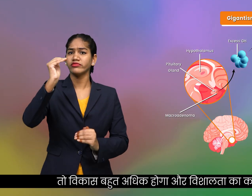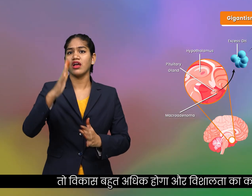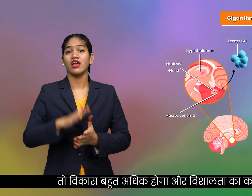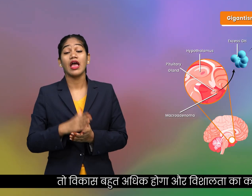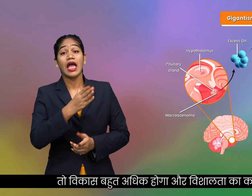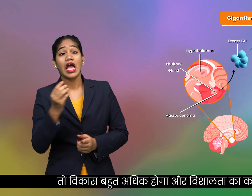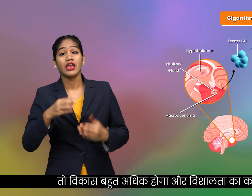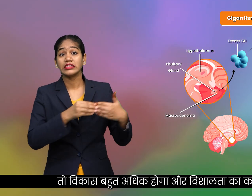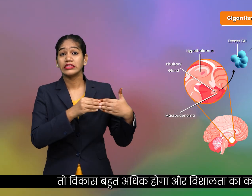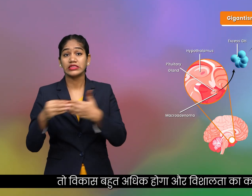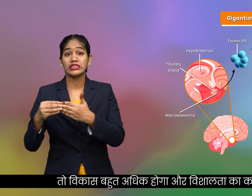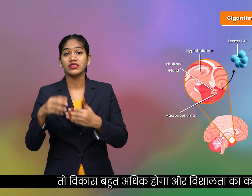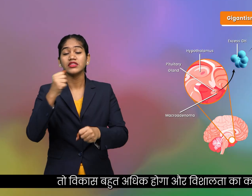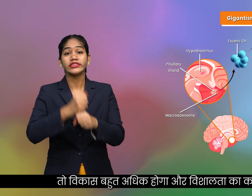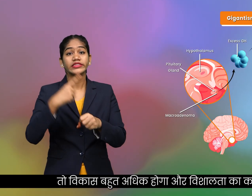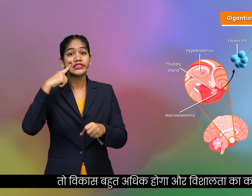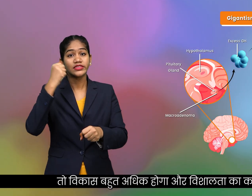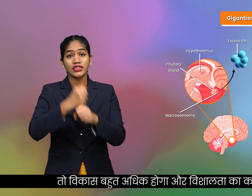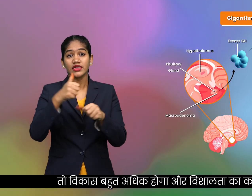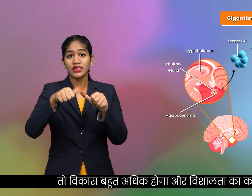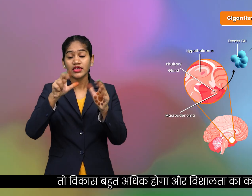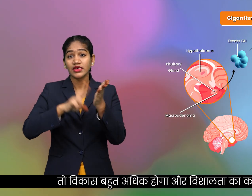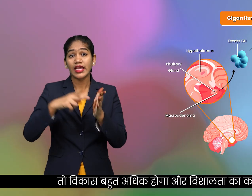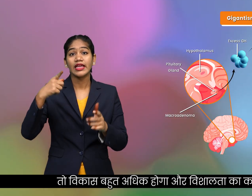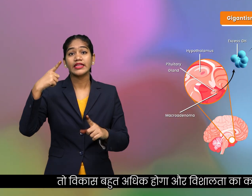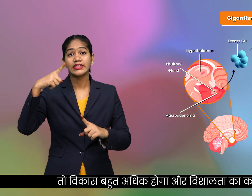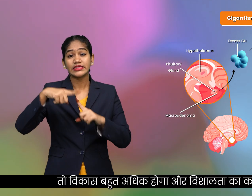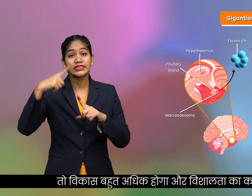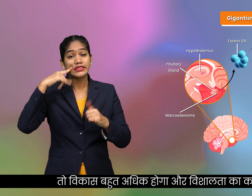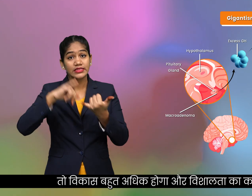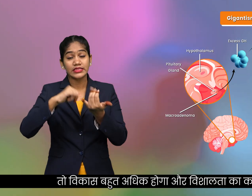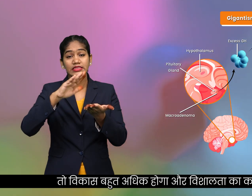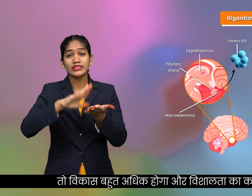का कारण बनेगा।